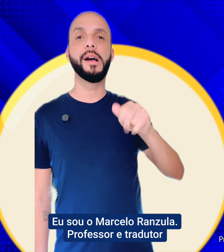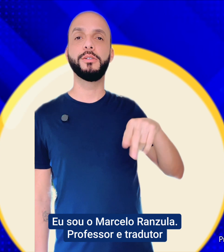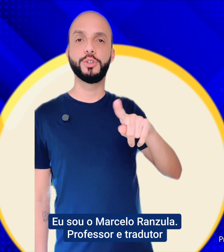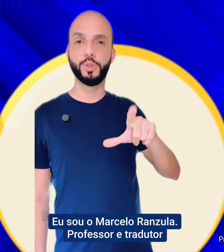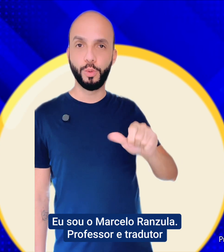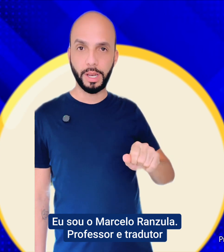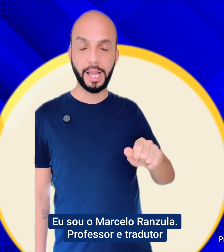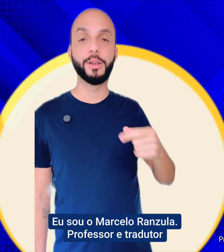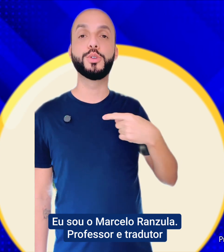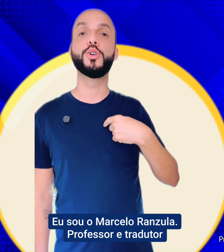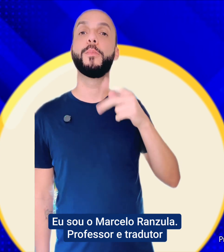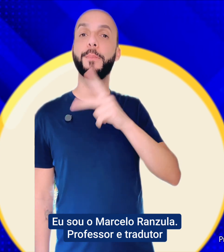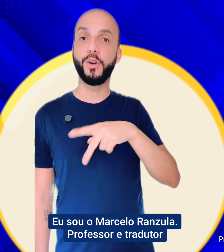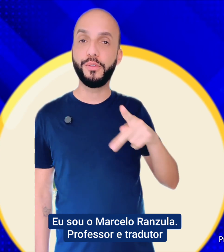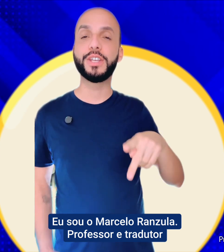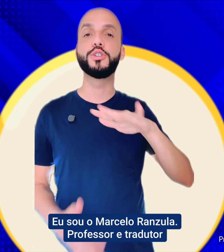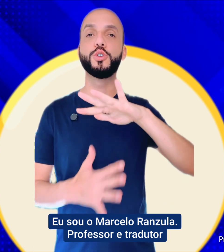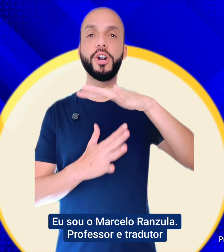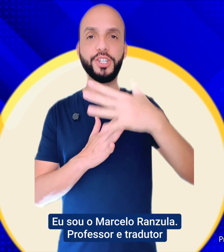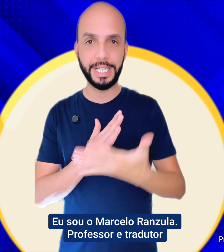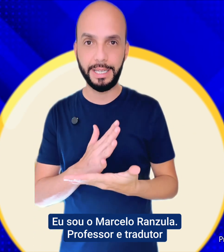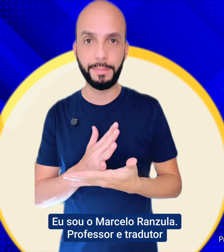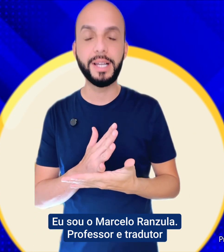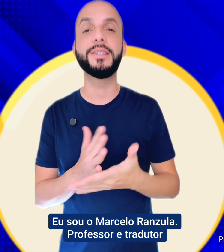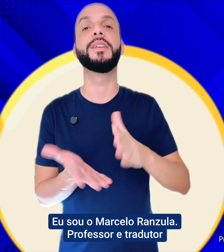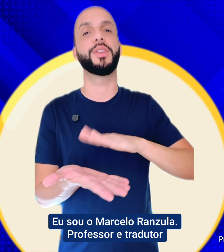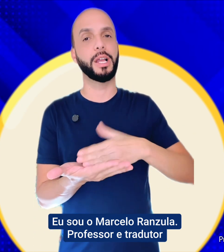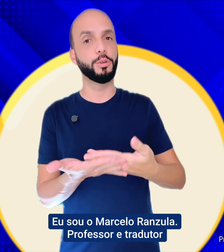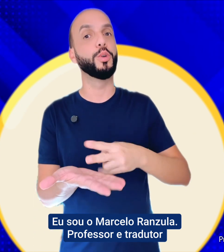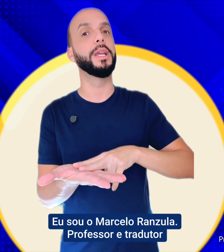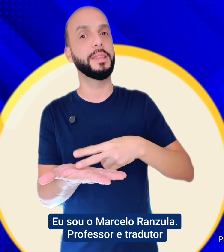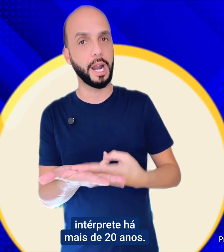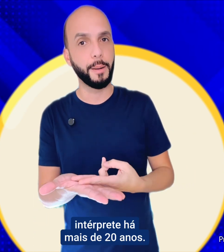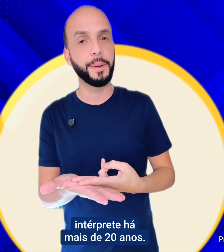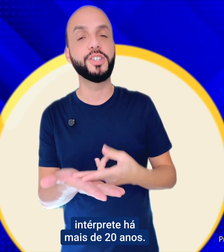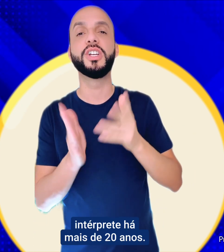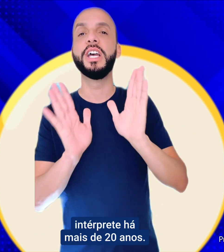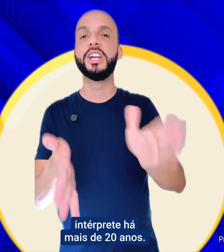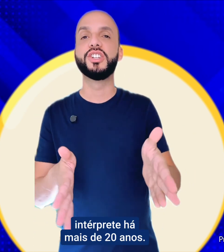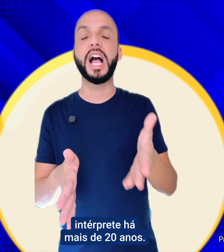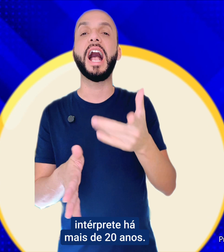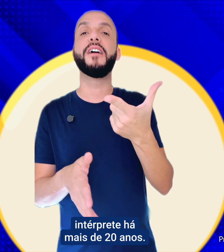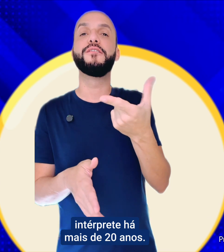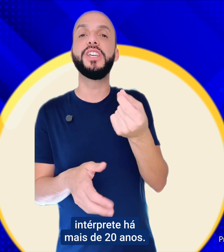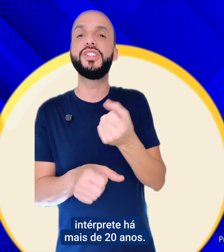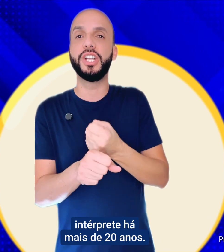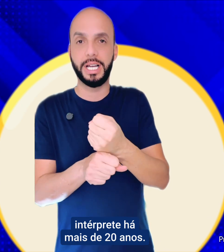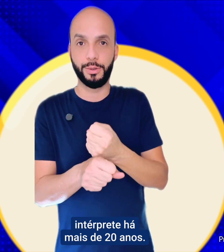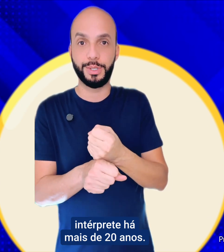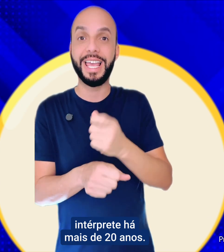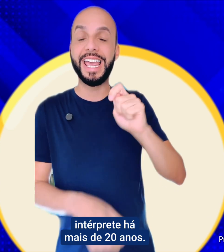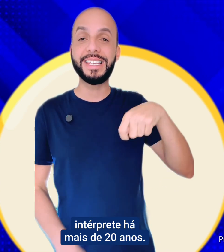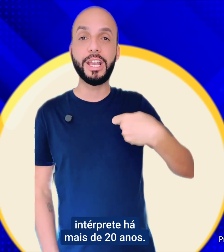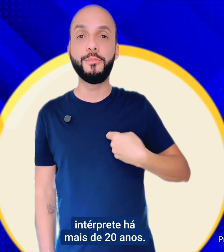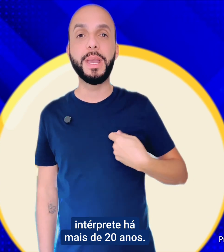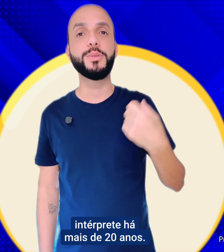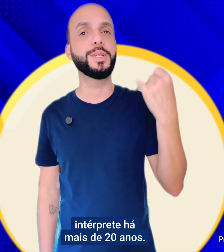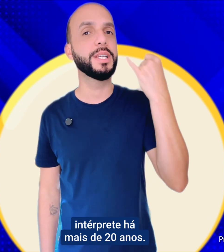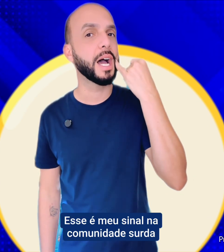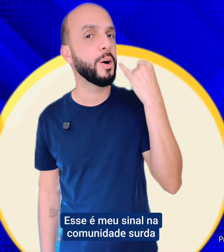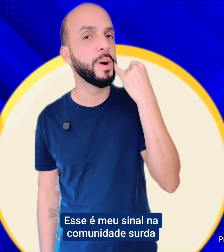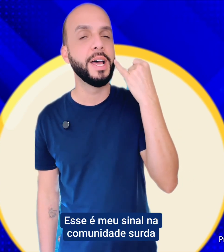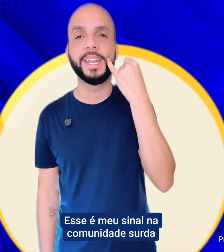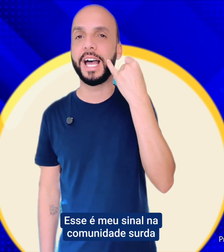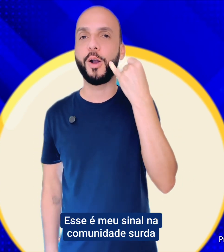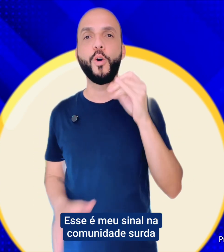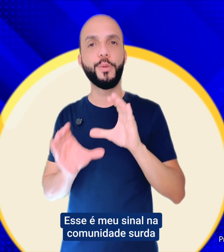Ranzula, eu sou professor de Libras e tradutor e intérprete já há 20 anos. Esse é o meu